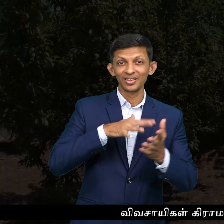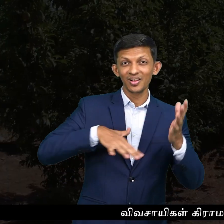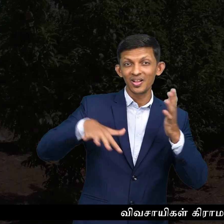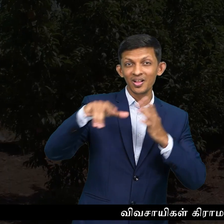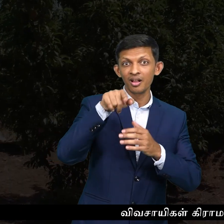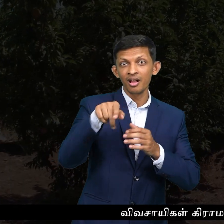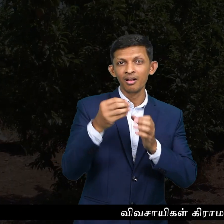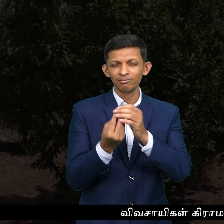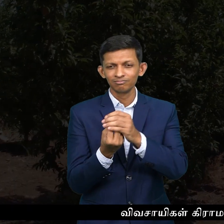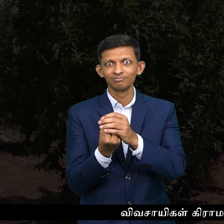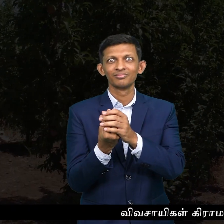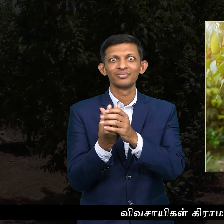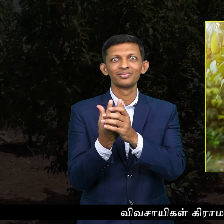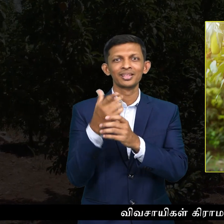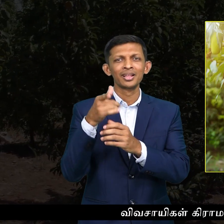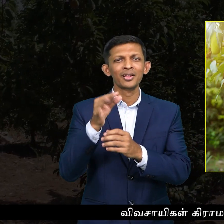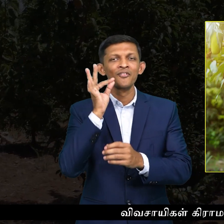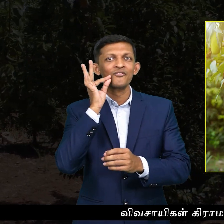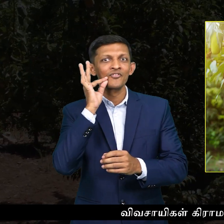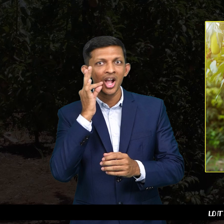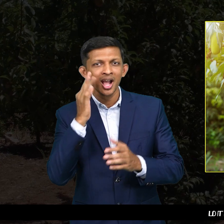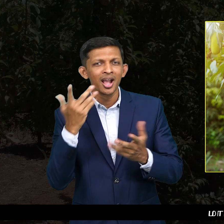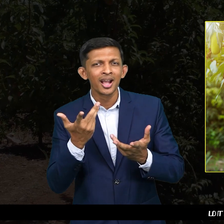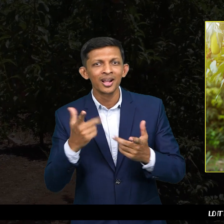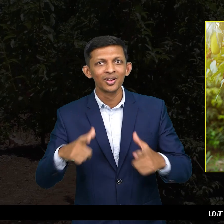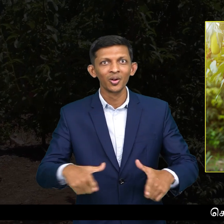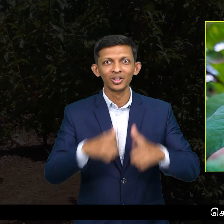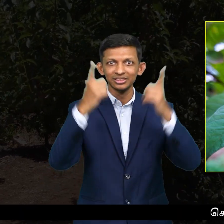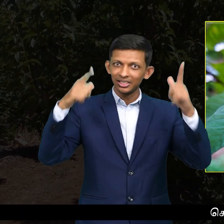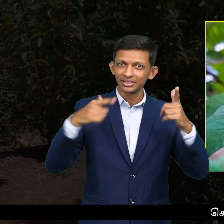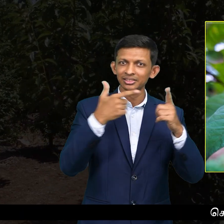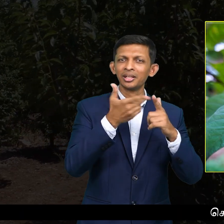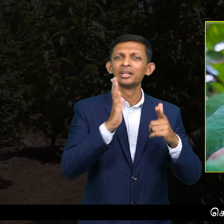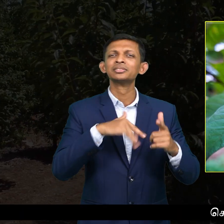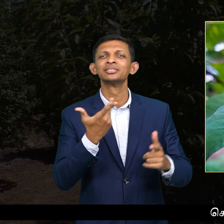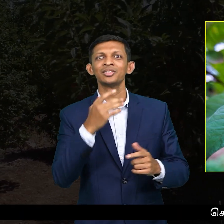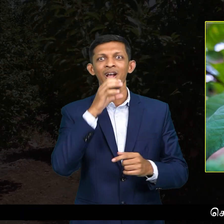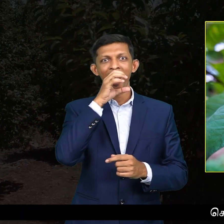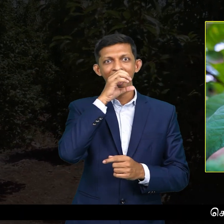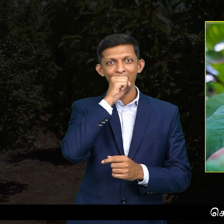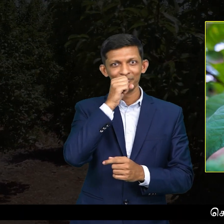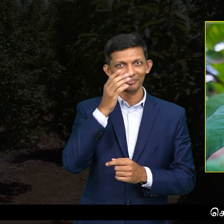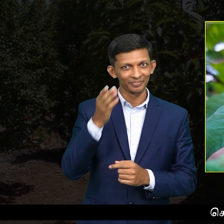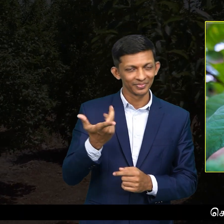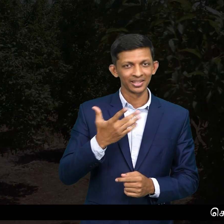விவசாயிகள் கிராமங்களில் பல மரங்களான மாமரம், கொய்யா,